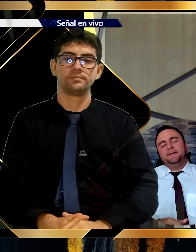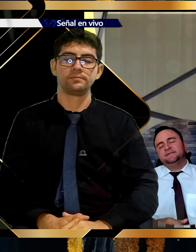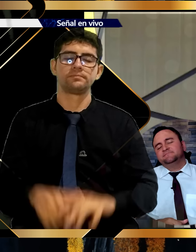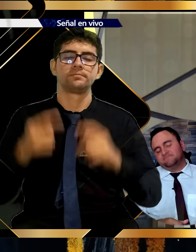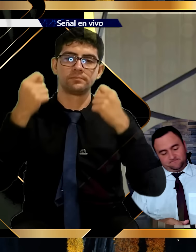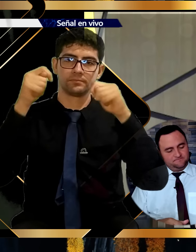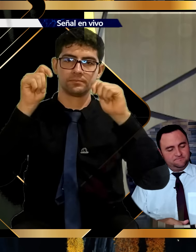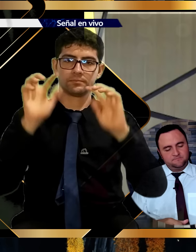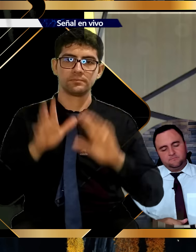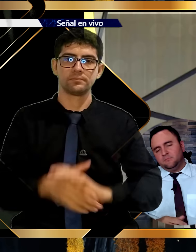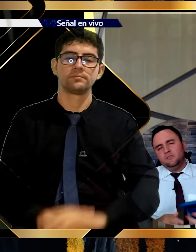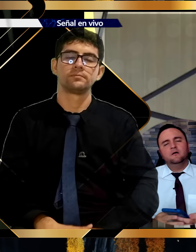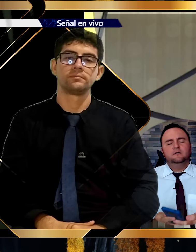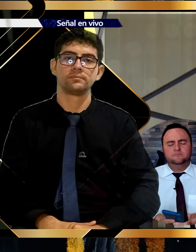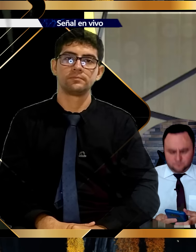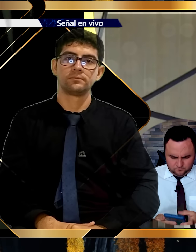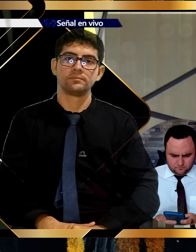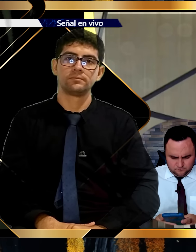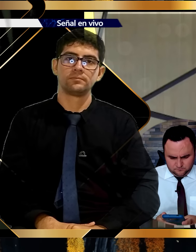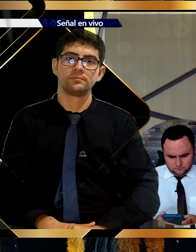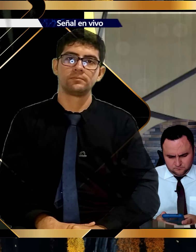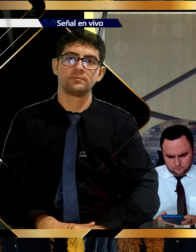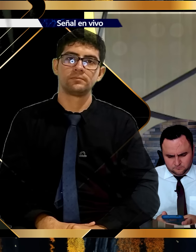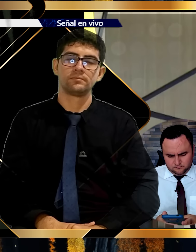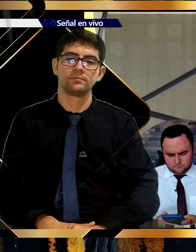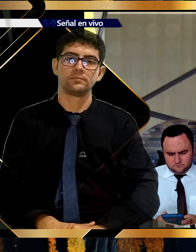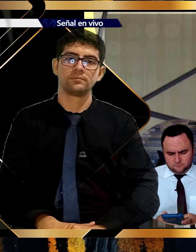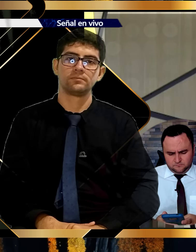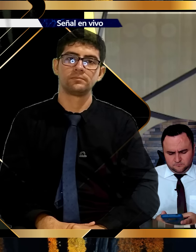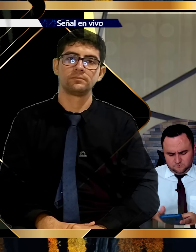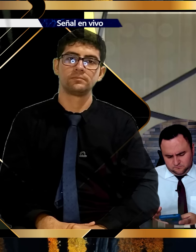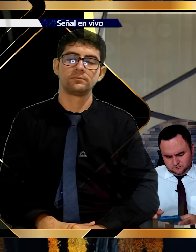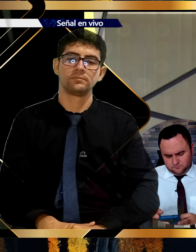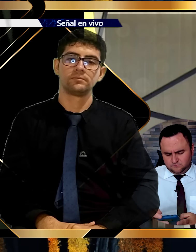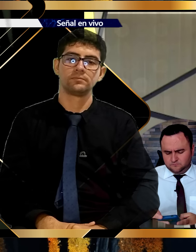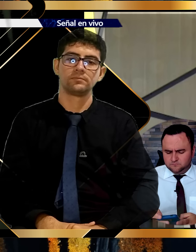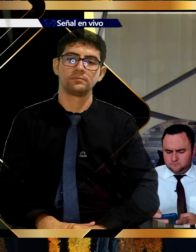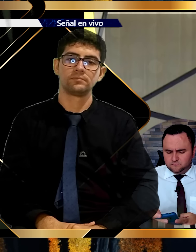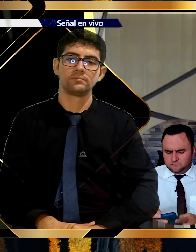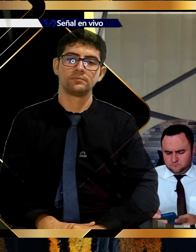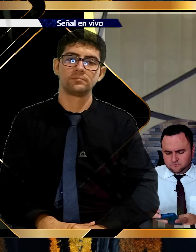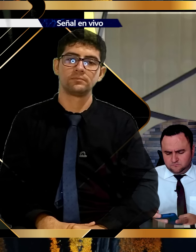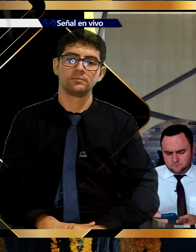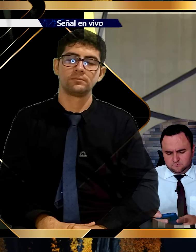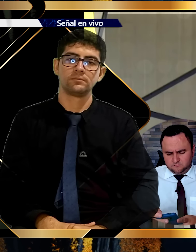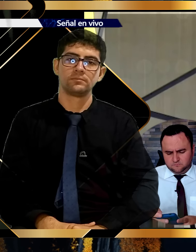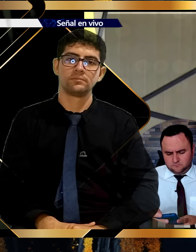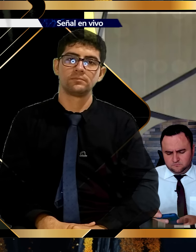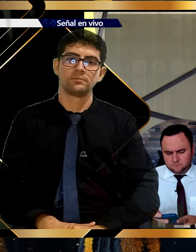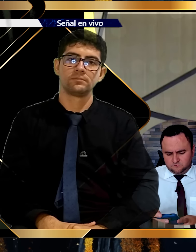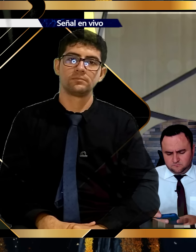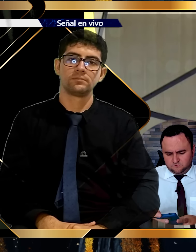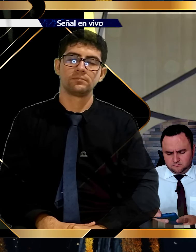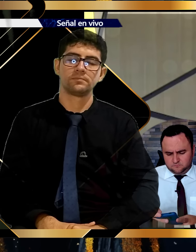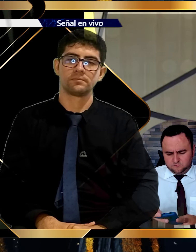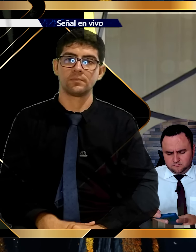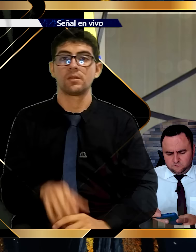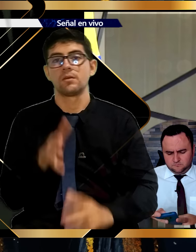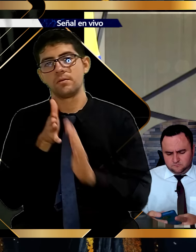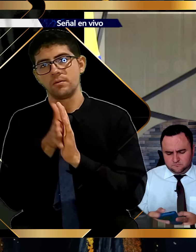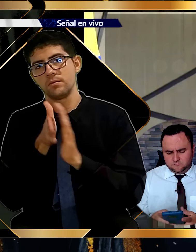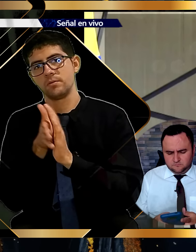Aleluya. Aleluya. Vamos a hablar hoy de la esperanza bienaventurada.